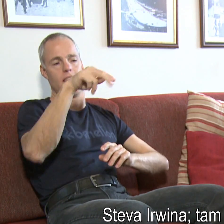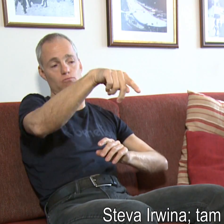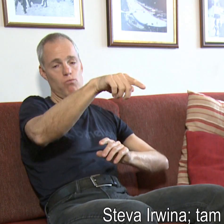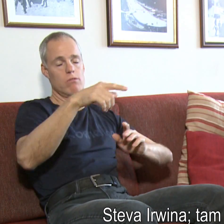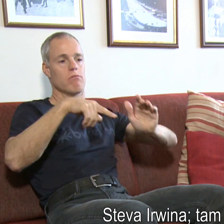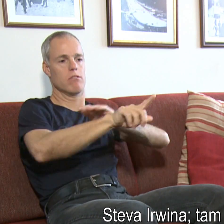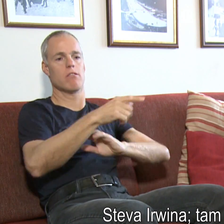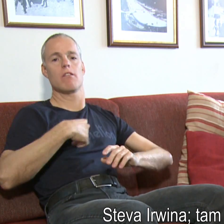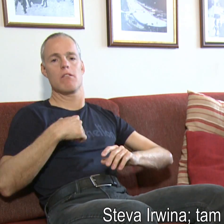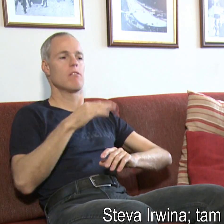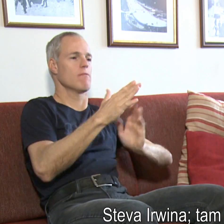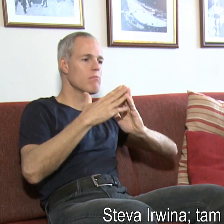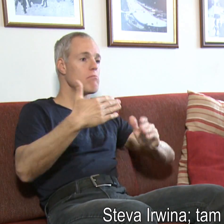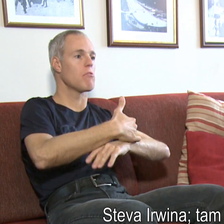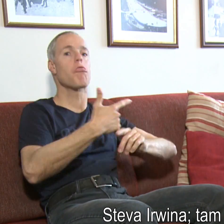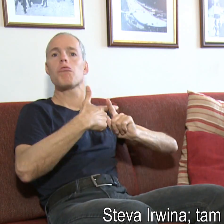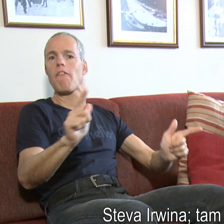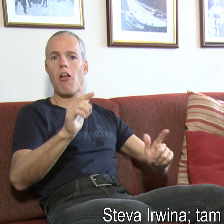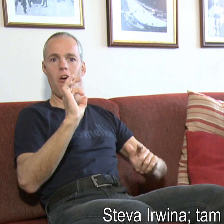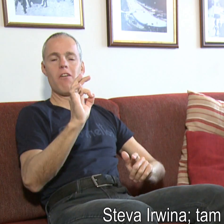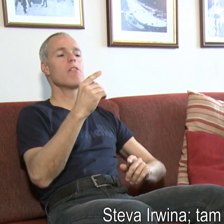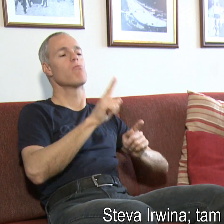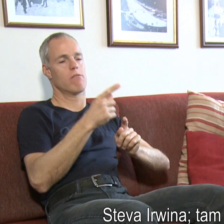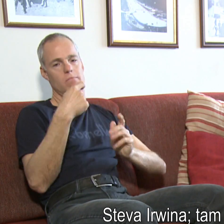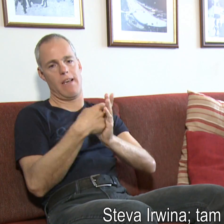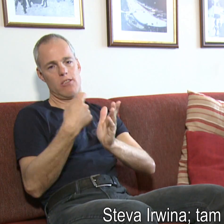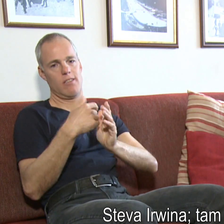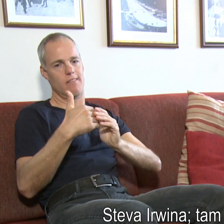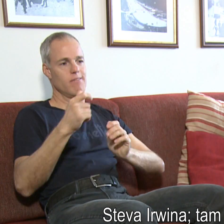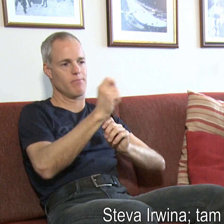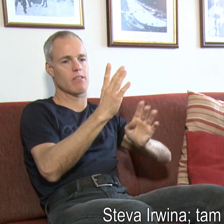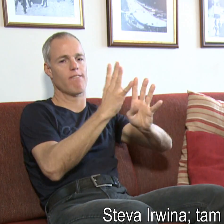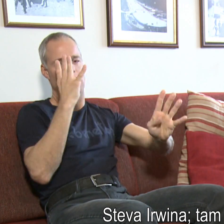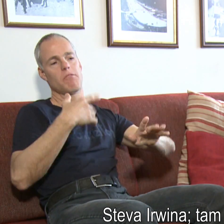Das war dann einfach nur, ich habe einfach gemacht, was sie einfach machen müssen.